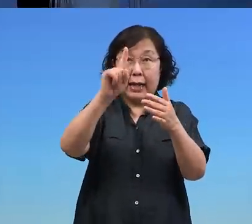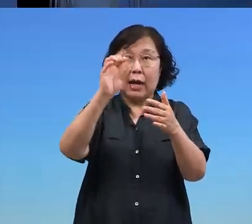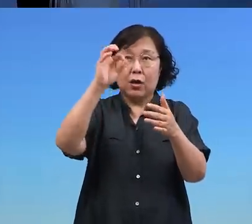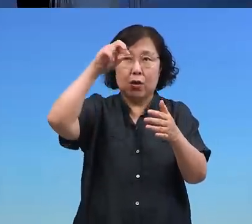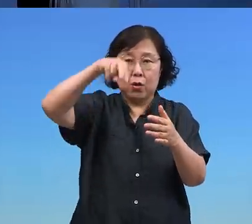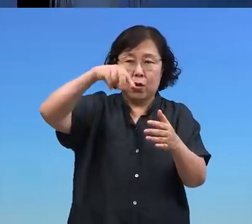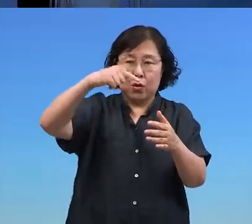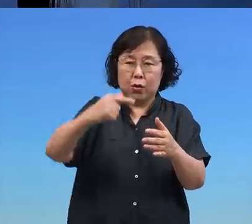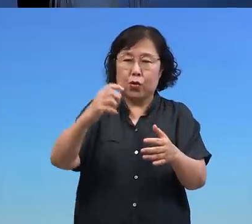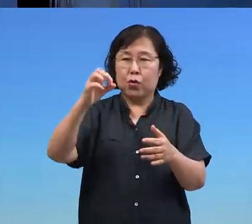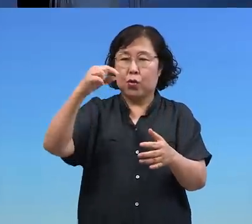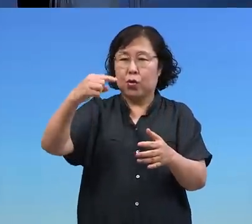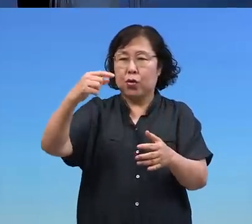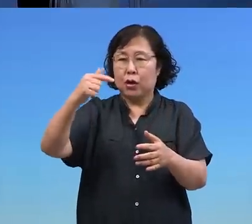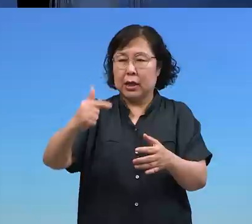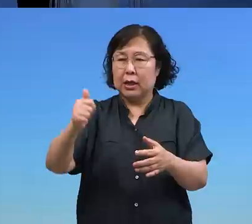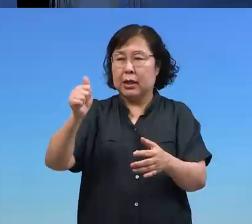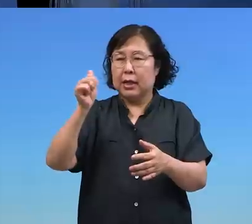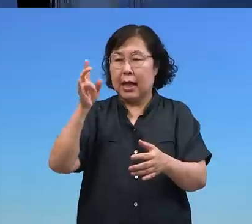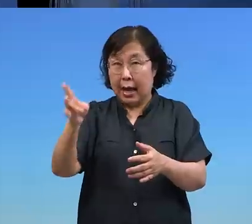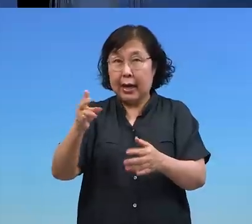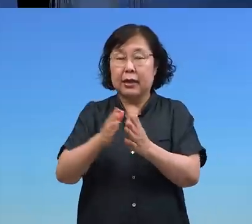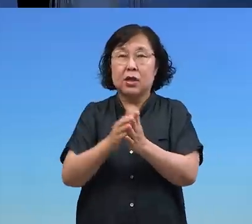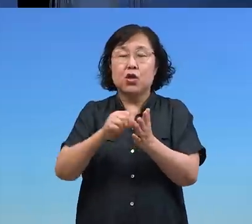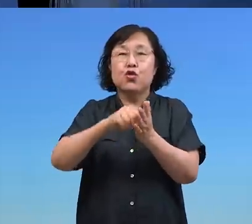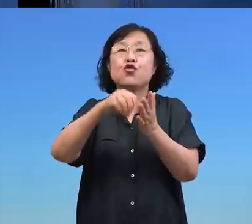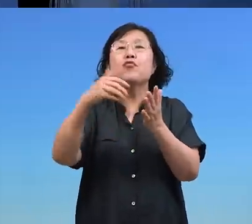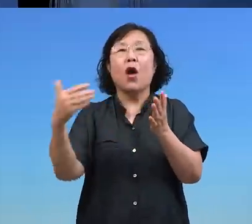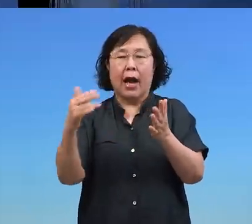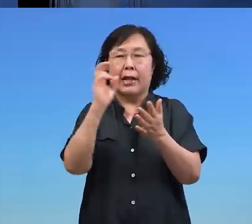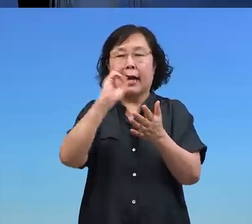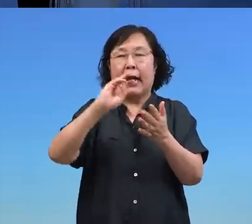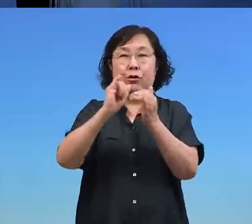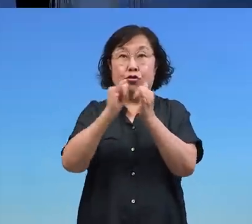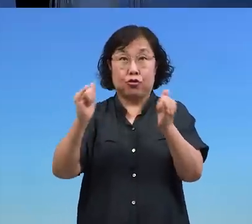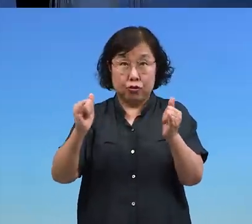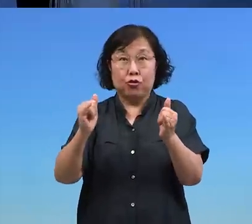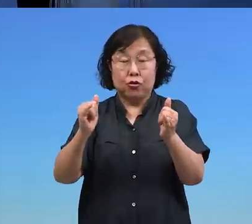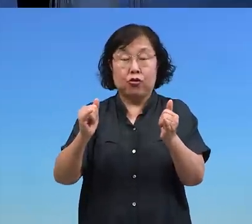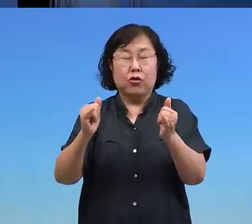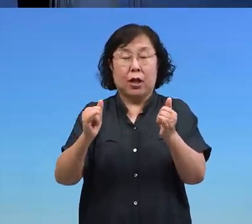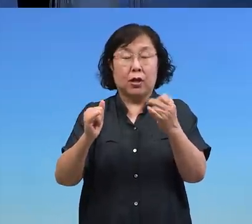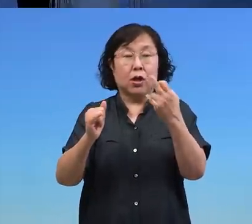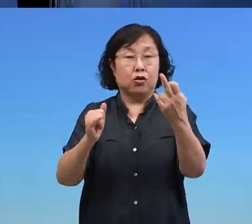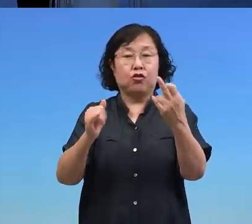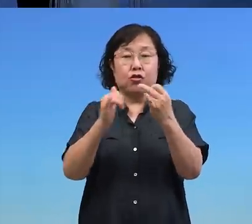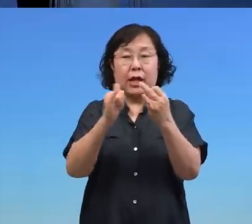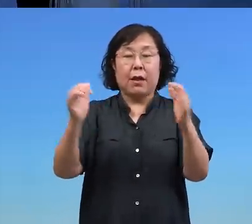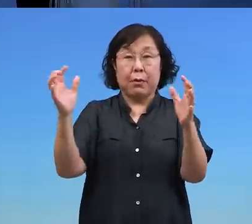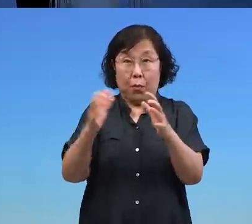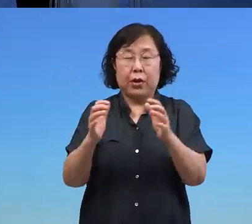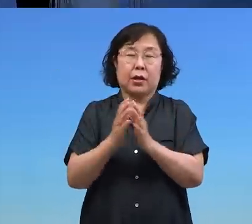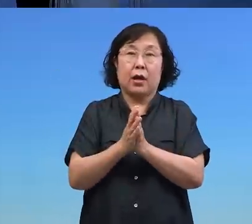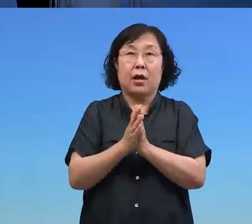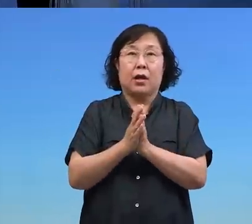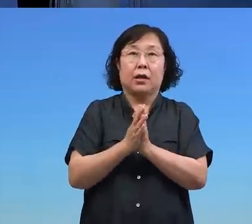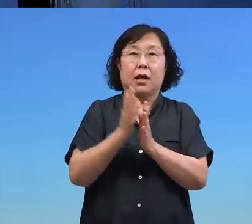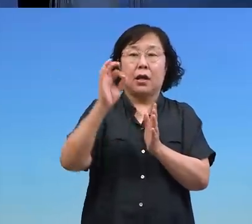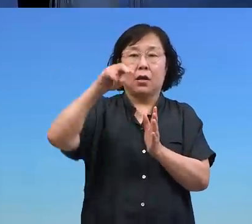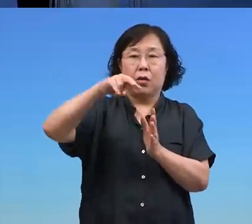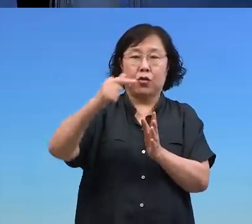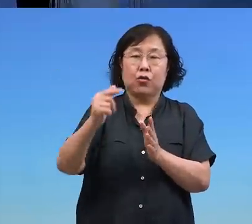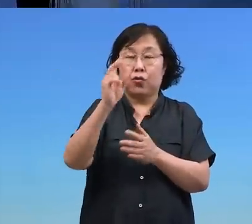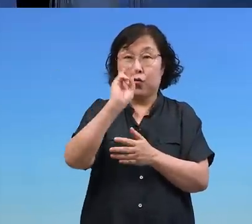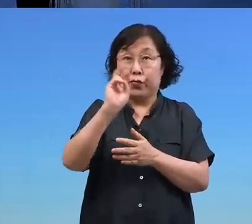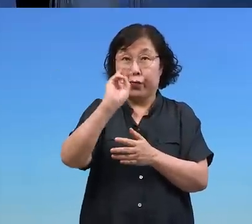프로그램을 통해 뜨고 싶다, 인기를 얻고 싶다는 이야기를 했는데 윤은혜라는 가수는 저들의